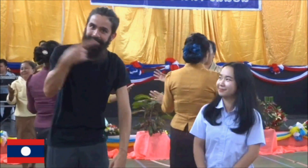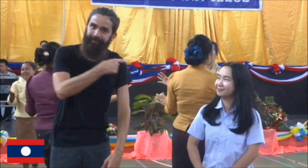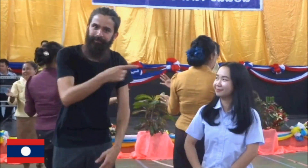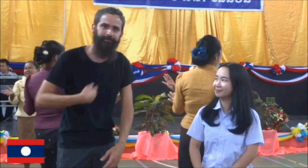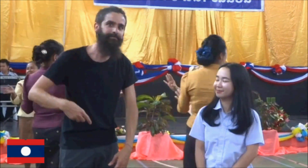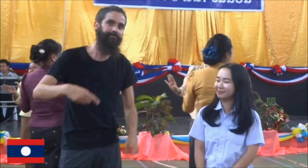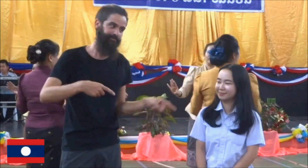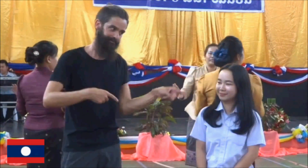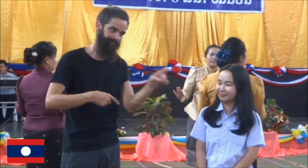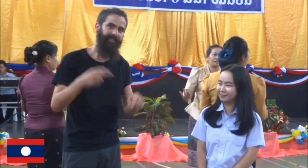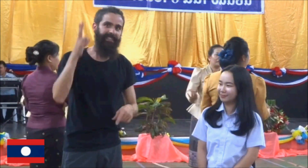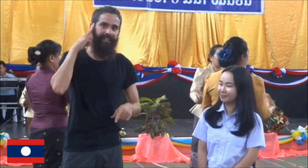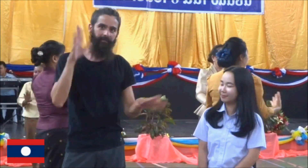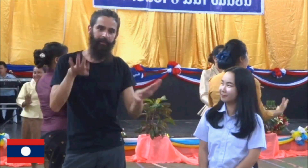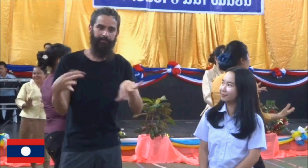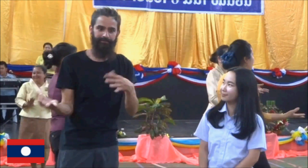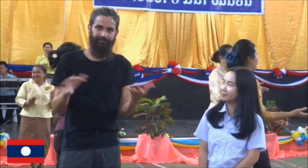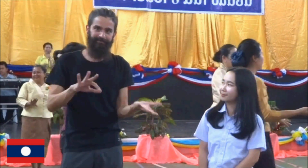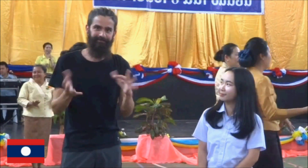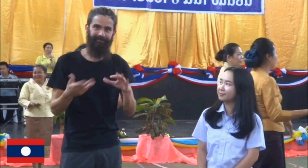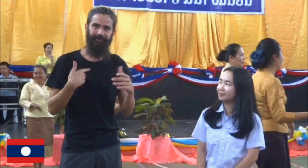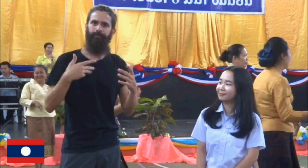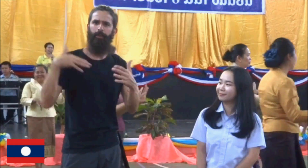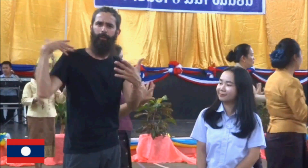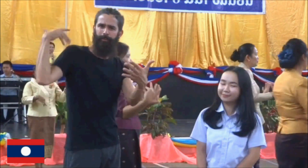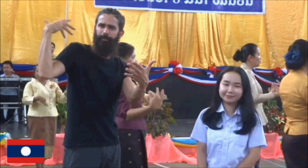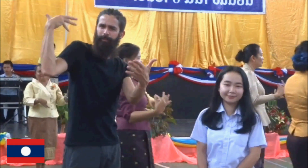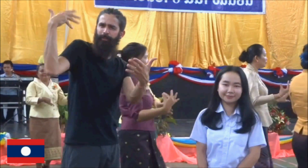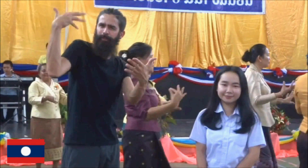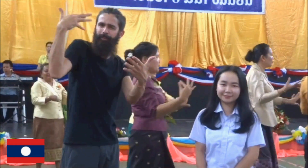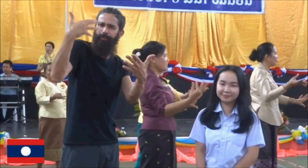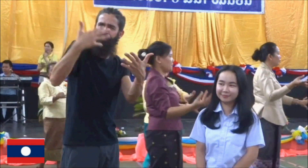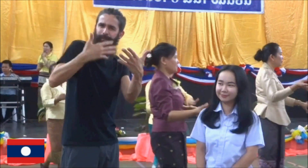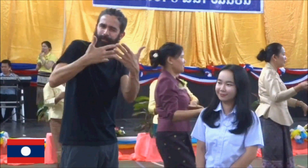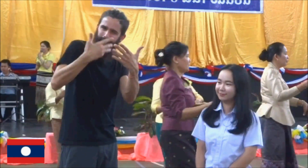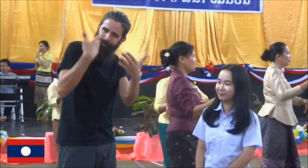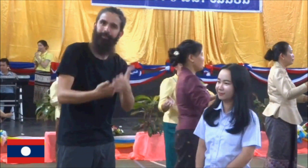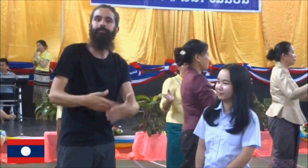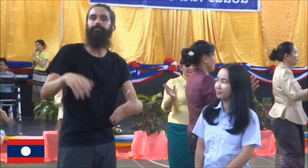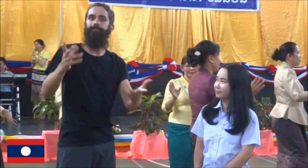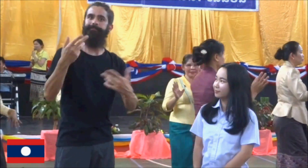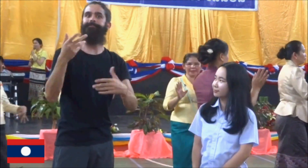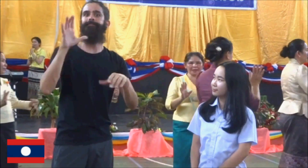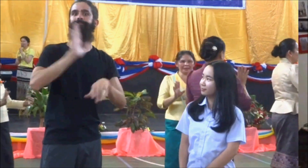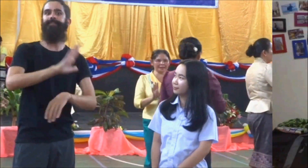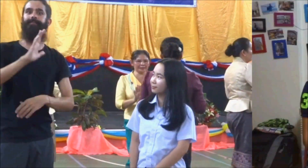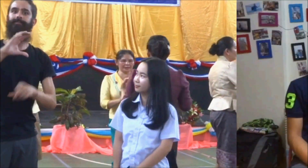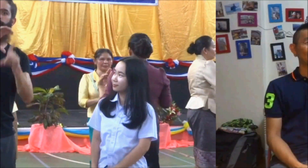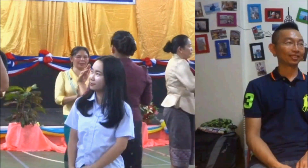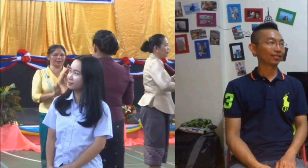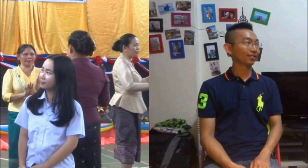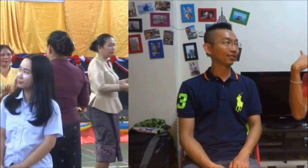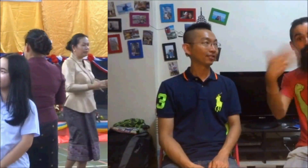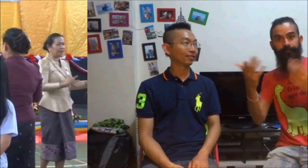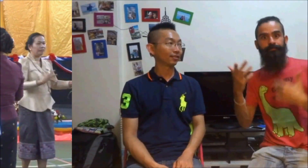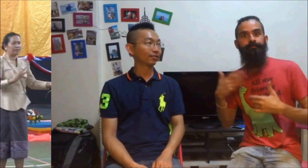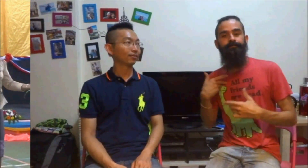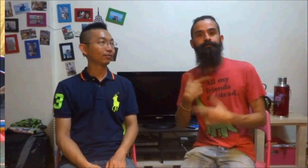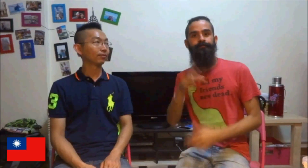traditionnelle. Vous voyez, elle est sourde, elle danse depuis pas mal de temps. Je